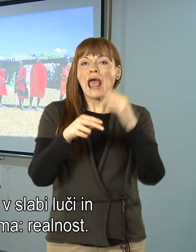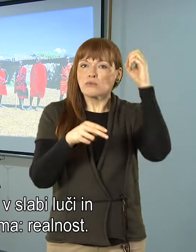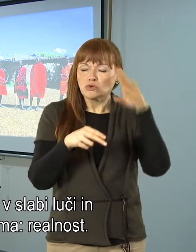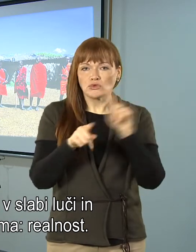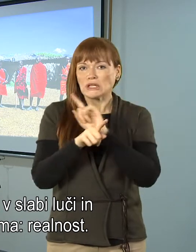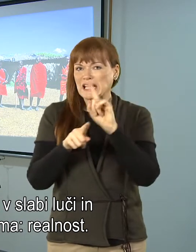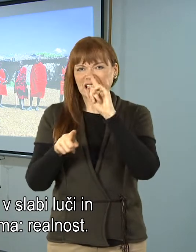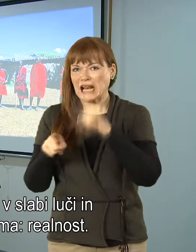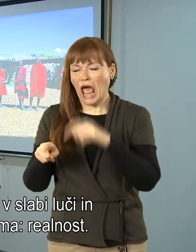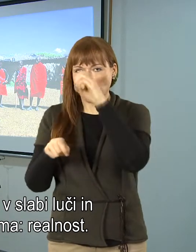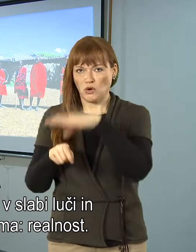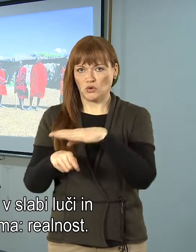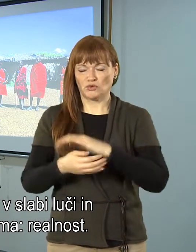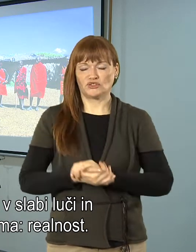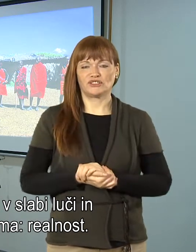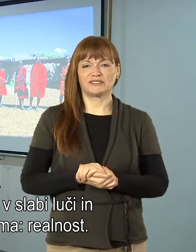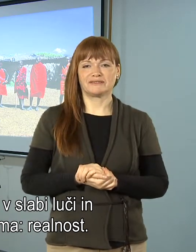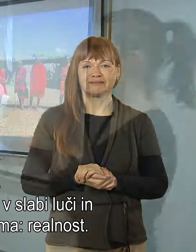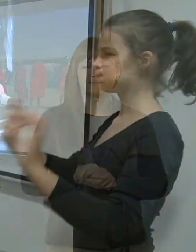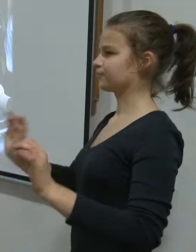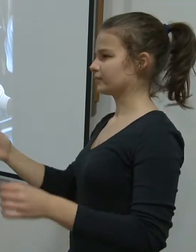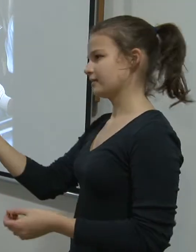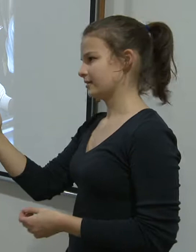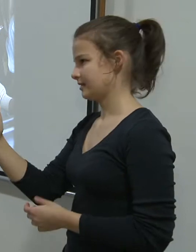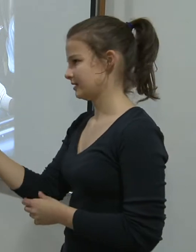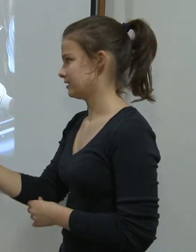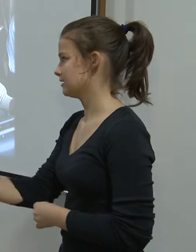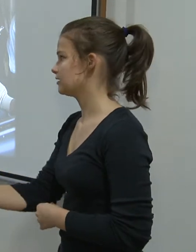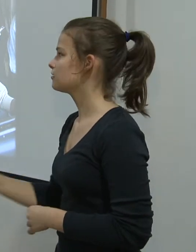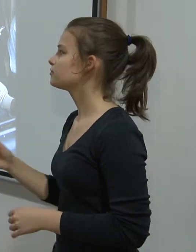v slabi luči. To mene zanima, realnost.